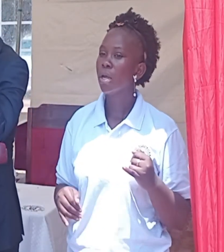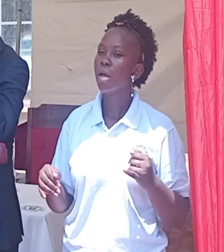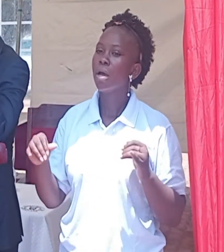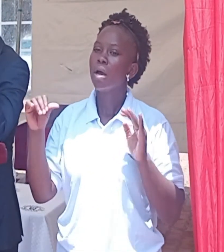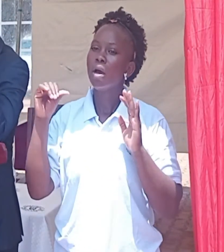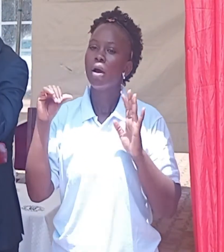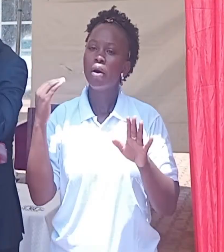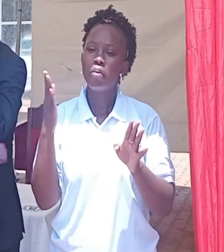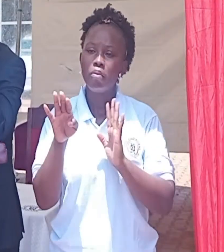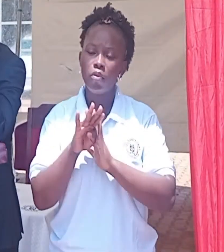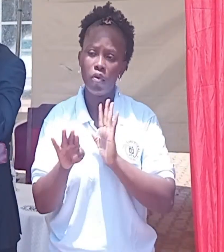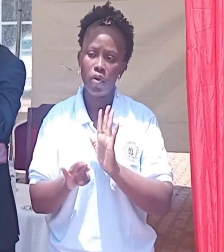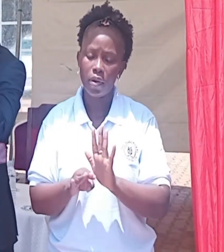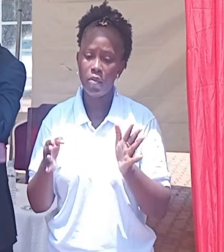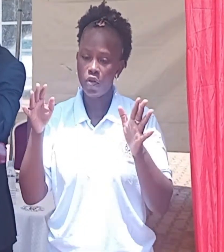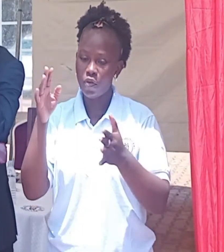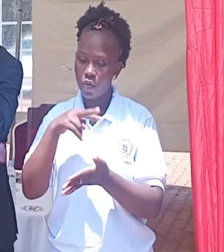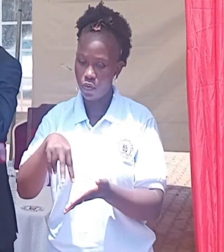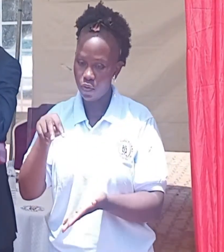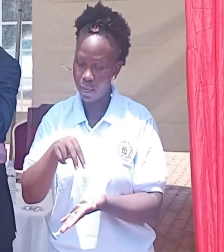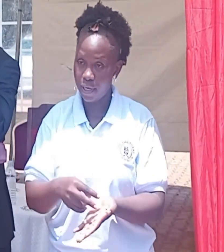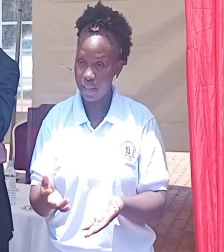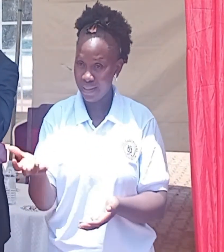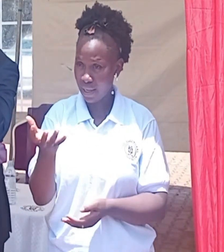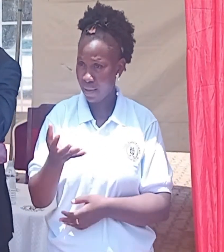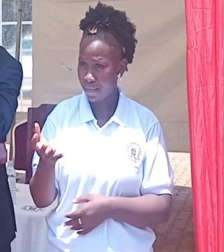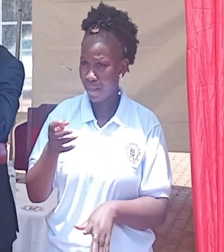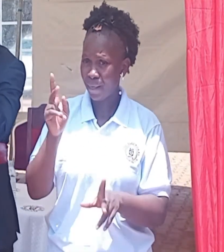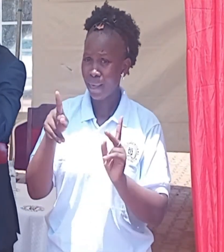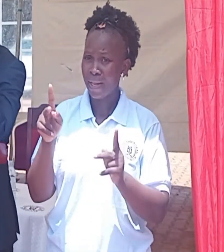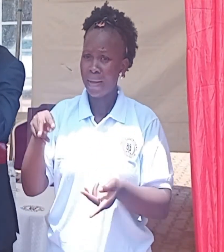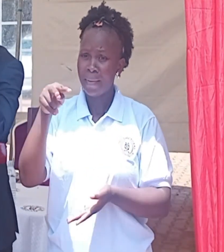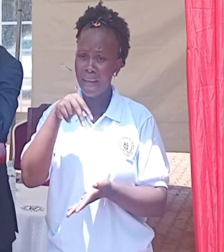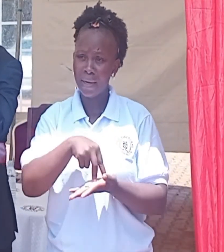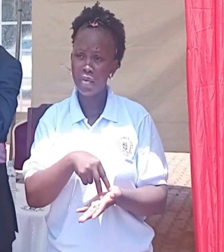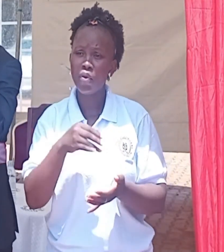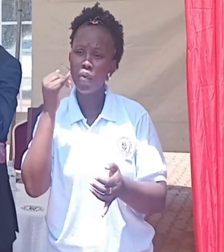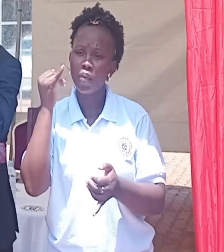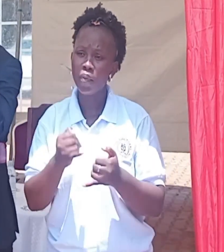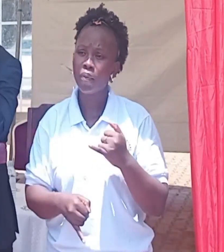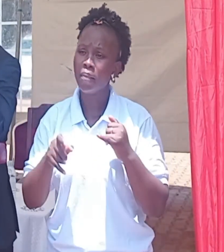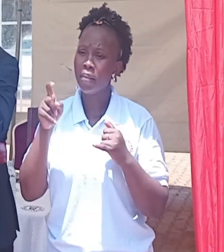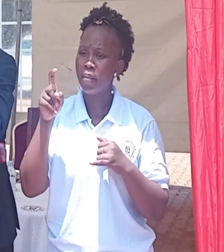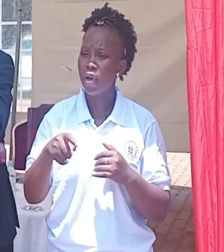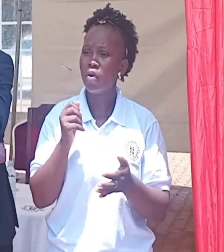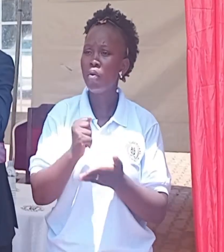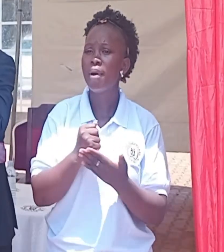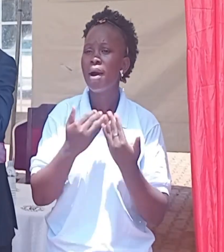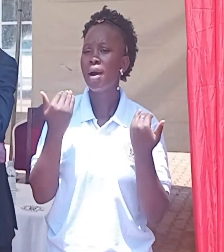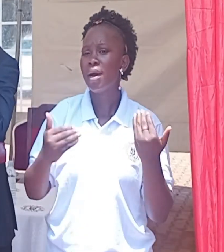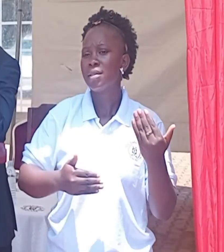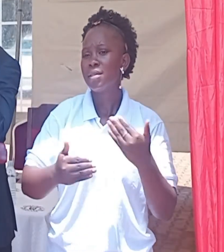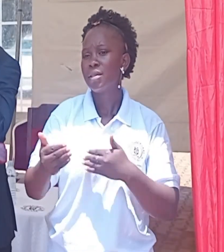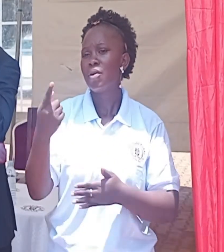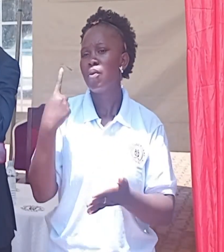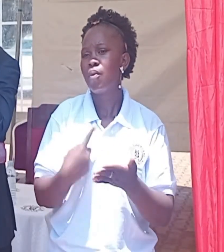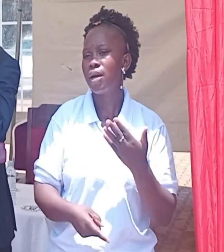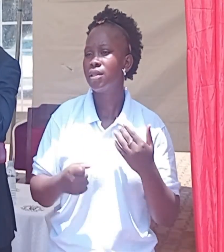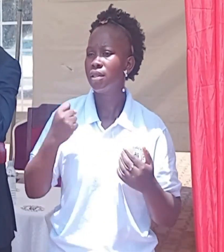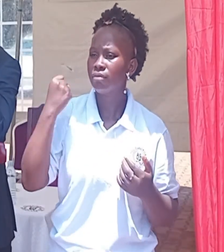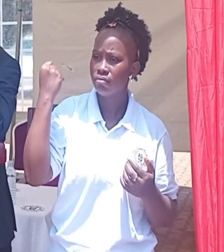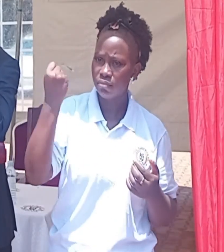kaweefube w'okusunsula nga kugenda okwesimbawo kulina okukomekerezebwa kubanga kati kiddako kwe